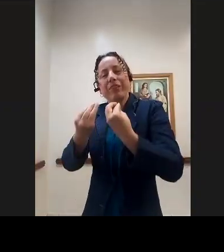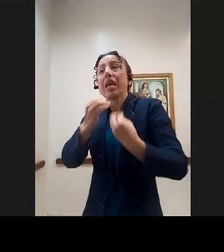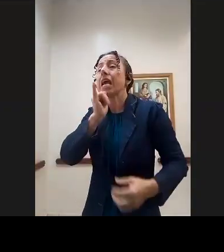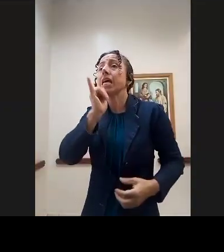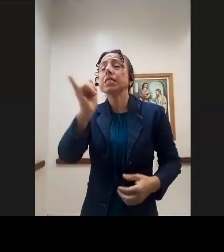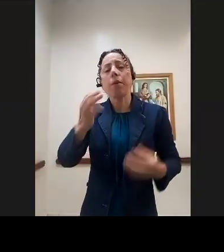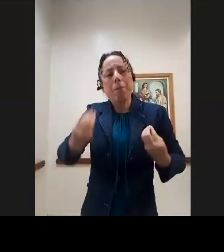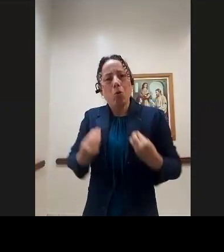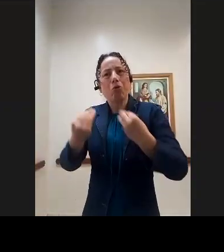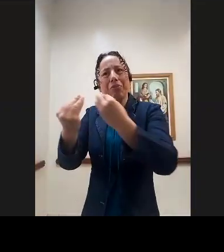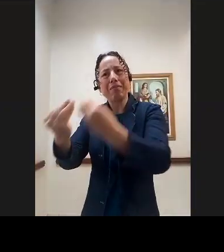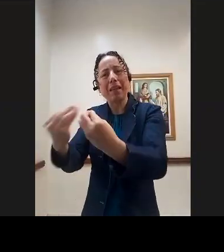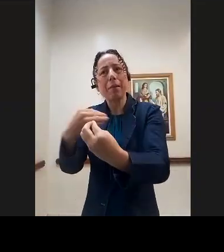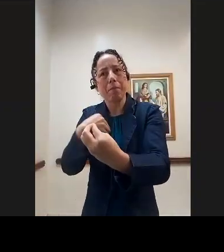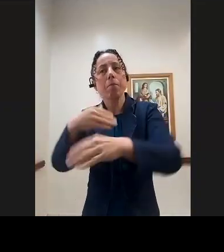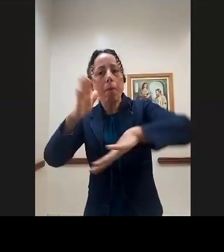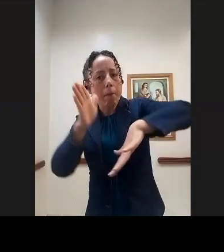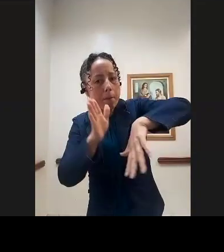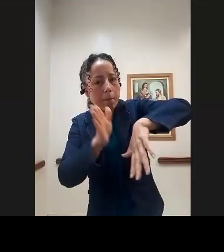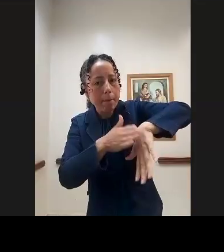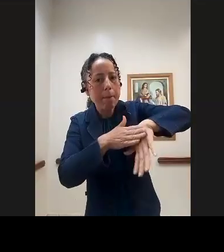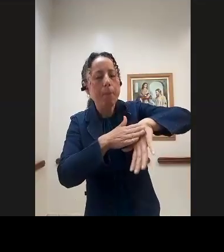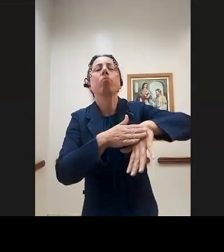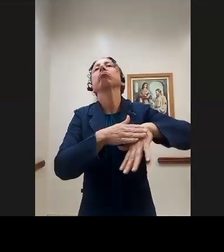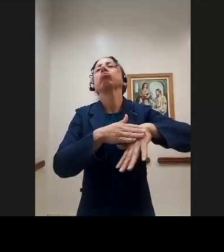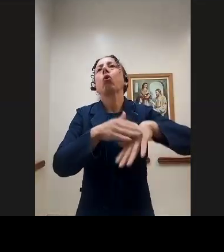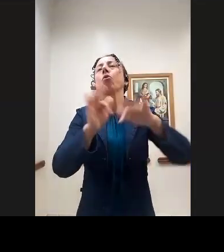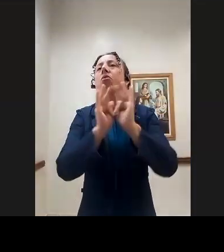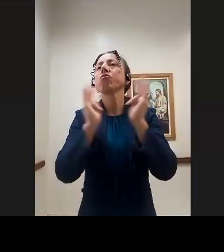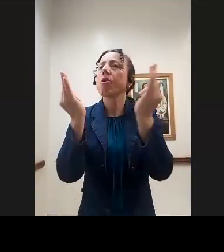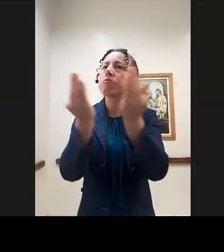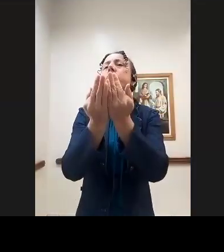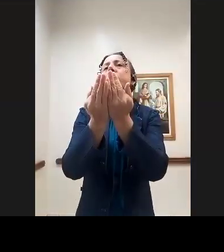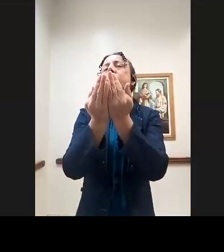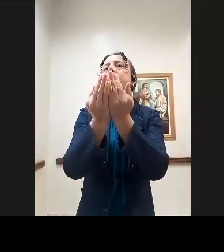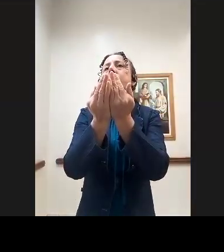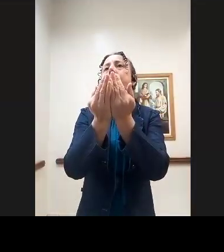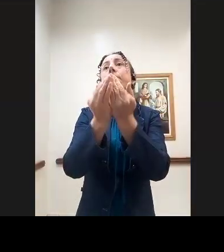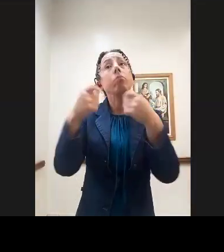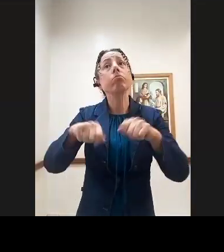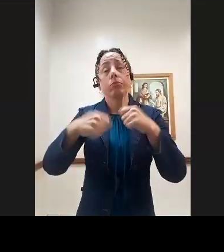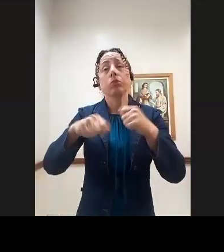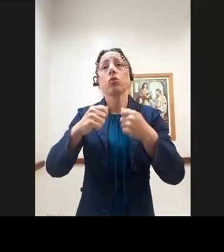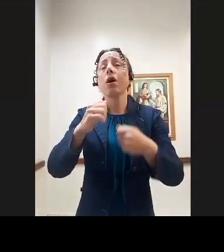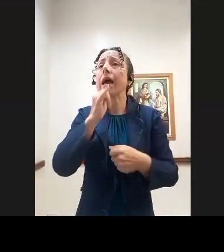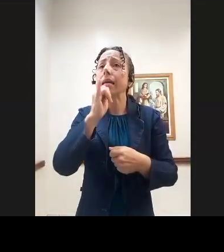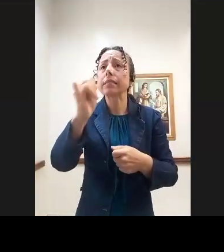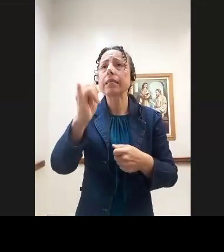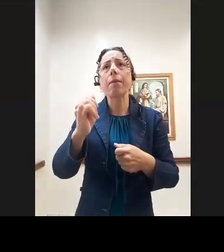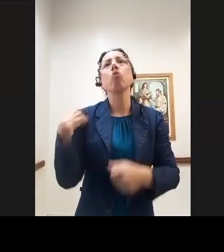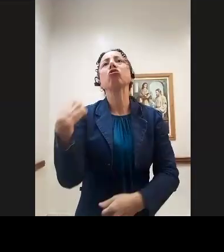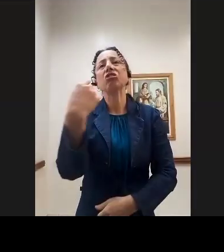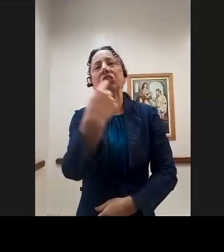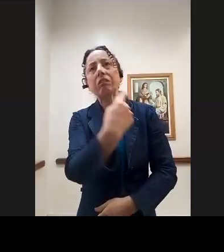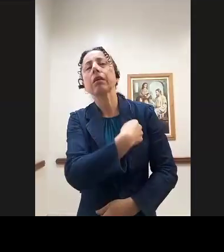me acompanhar. Se nós não formos um exemplo para a nossa família, não temos como trazer elas para cá, trazer elas